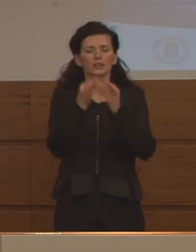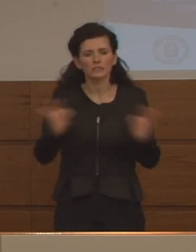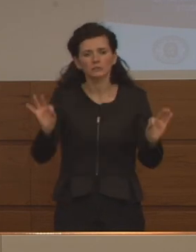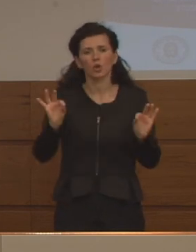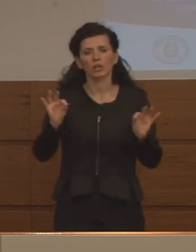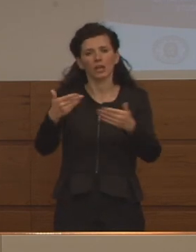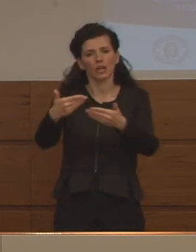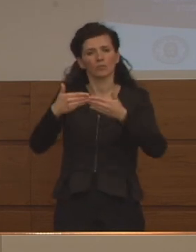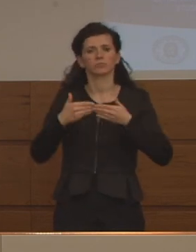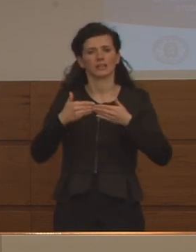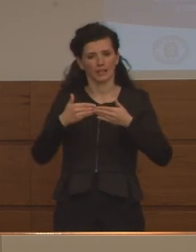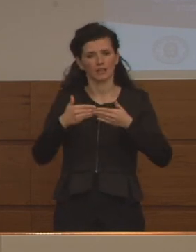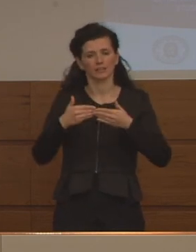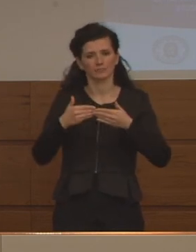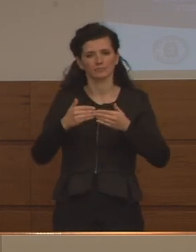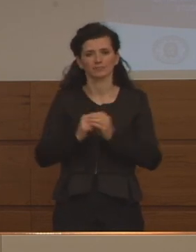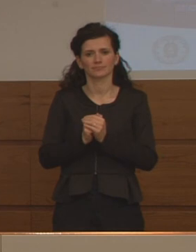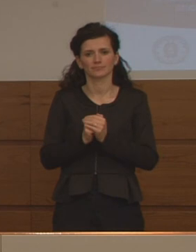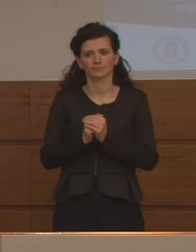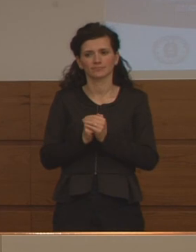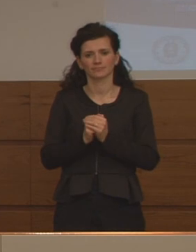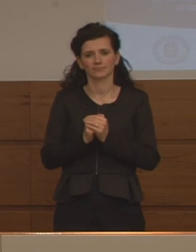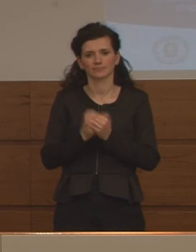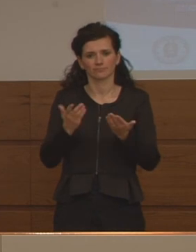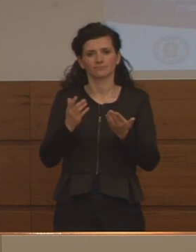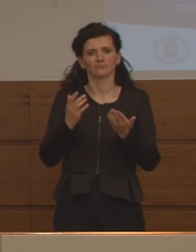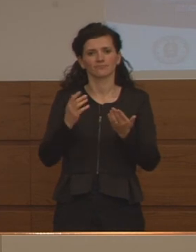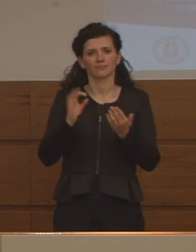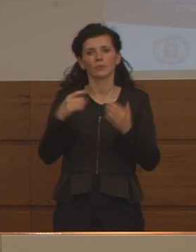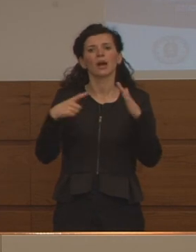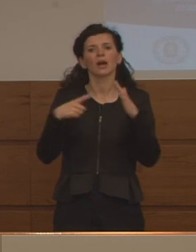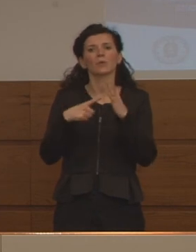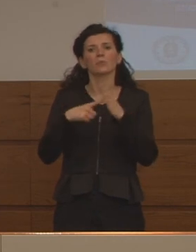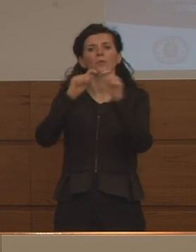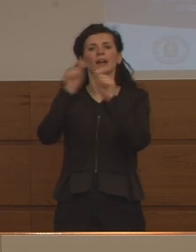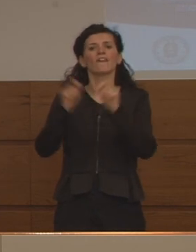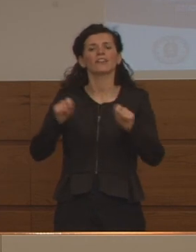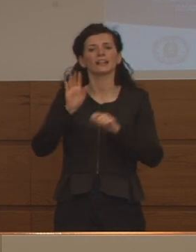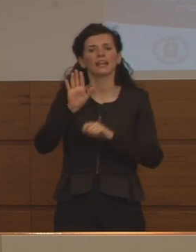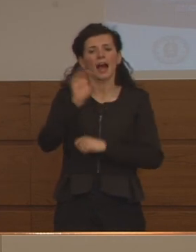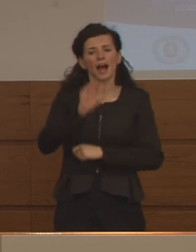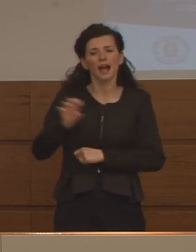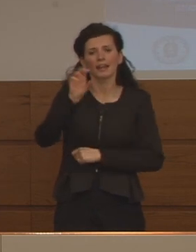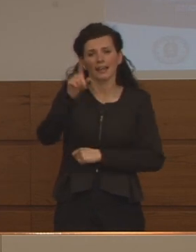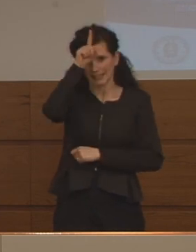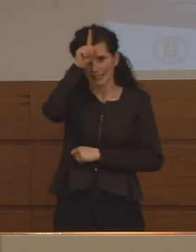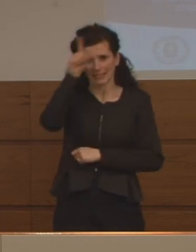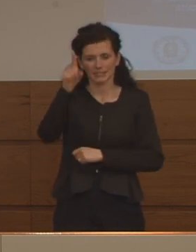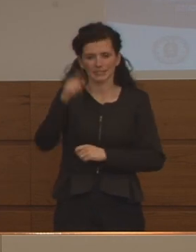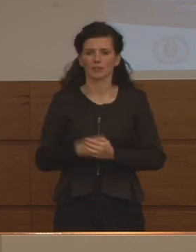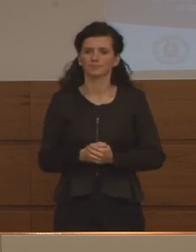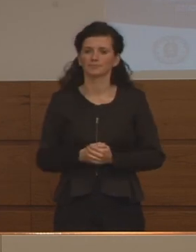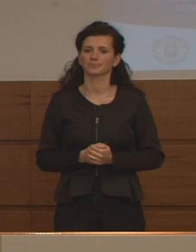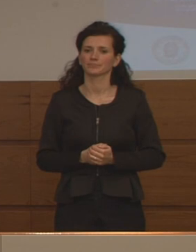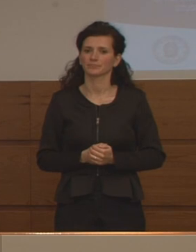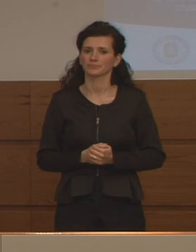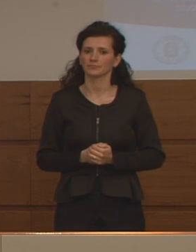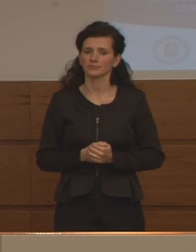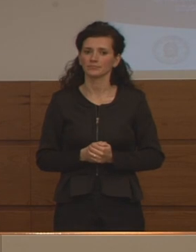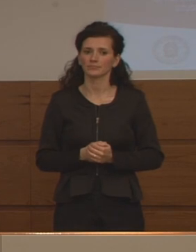venuta dalla repubblica federale tedesca per quanto riguarda